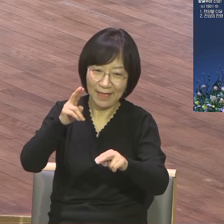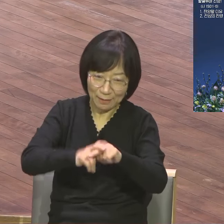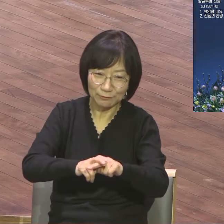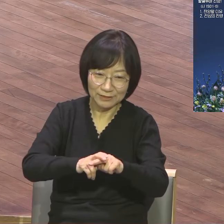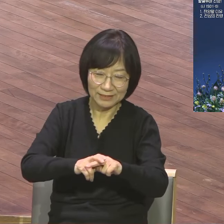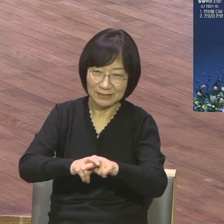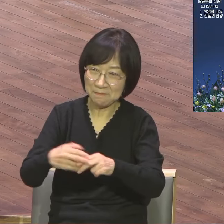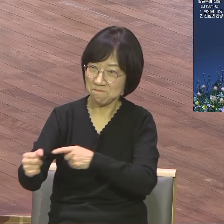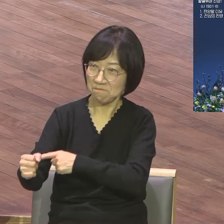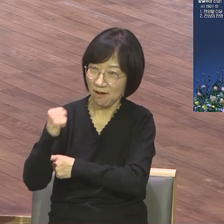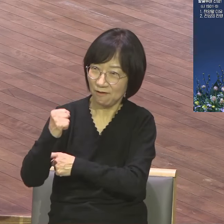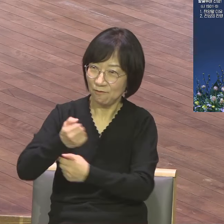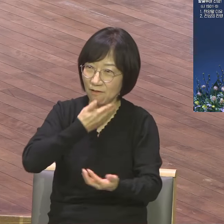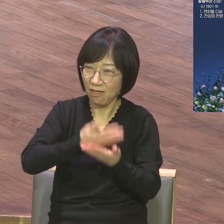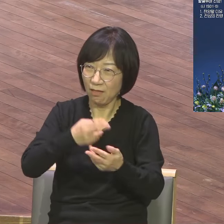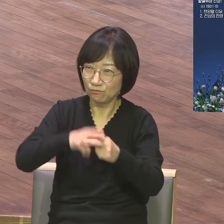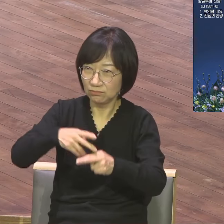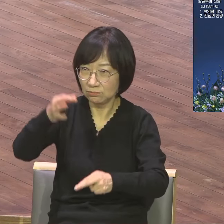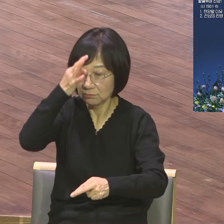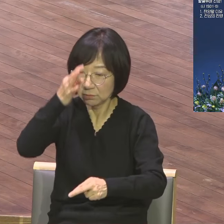아니요?